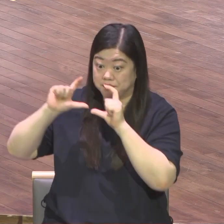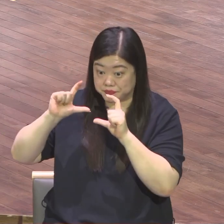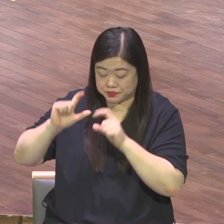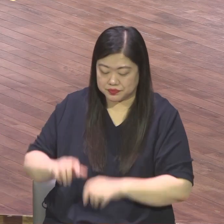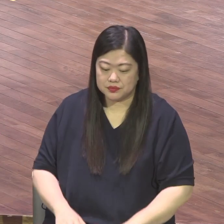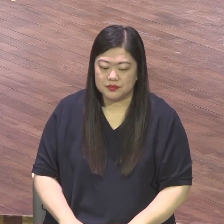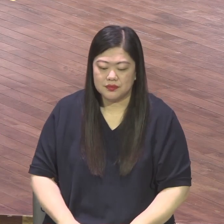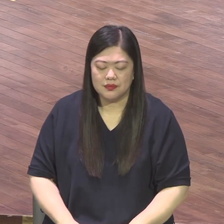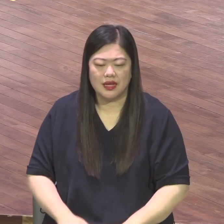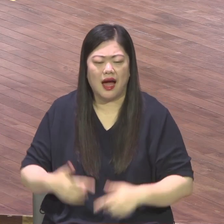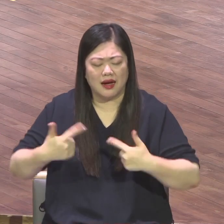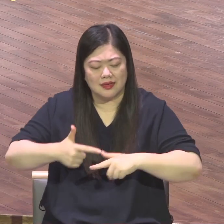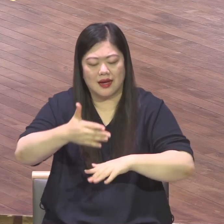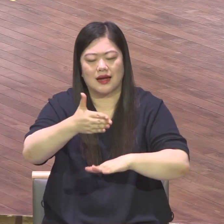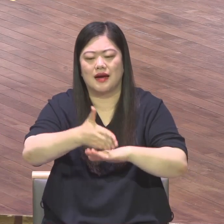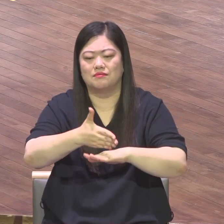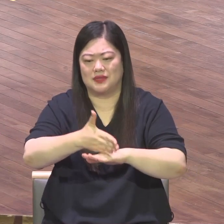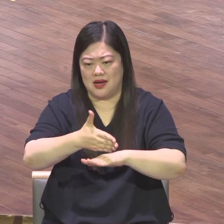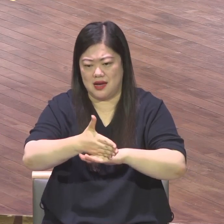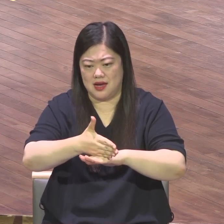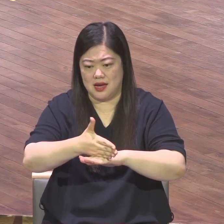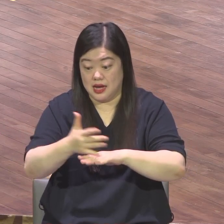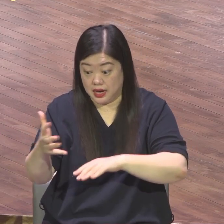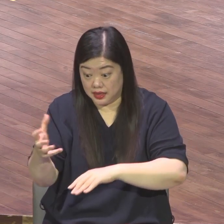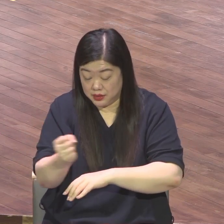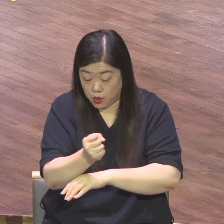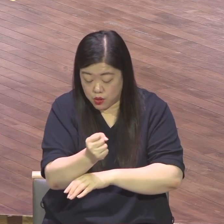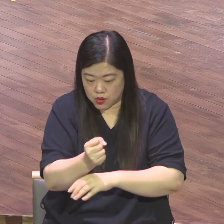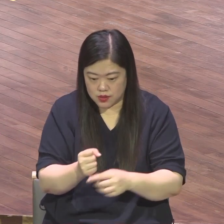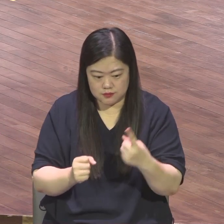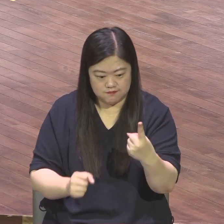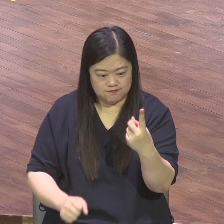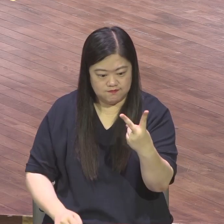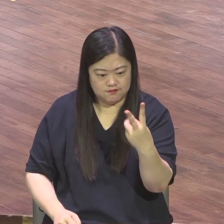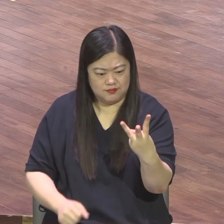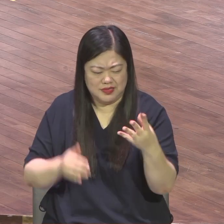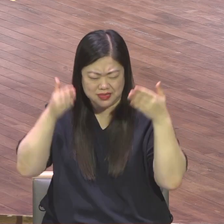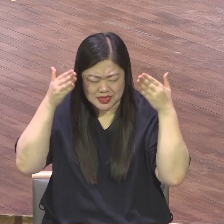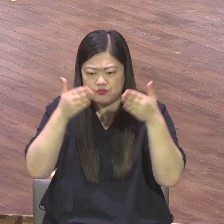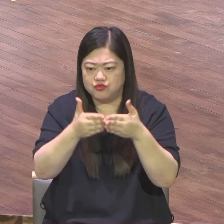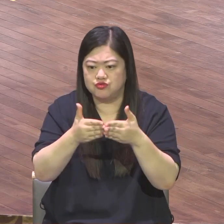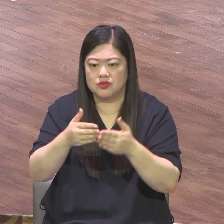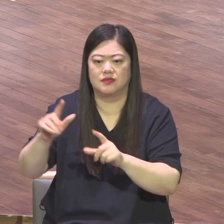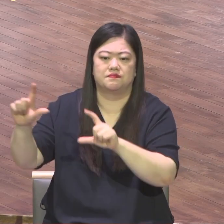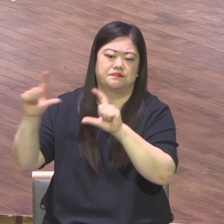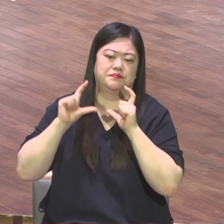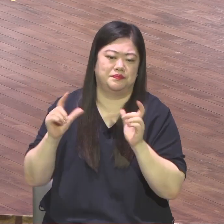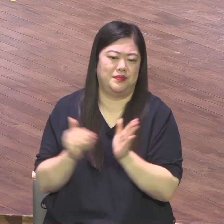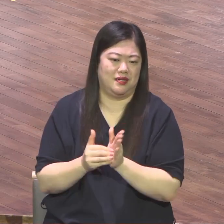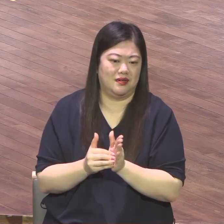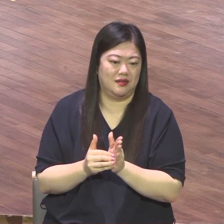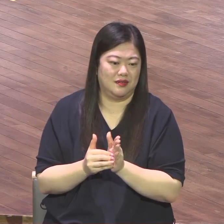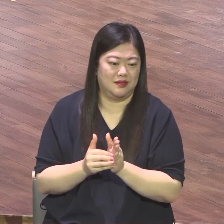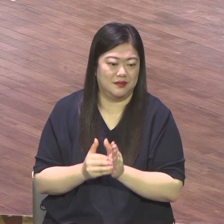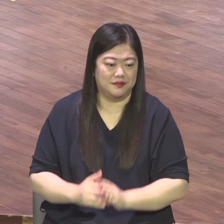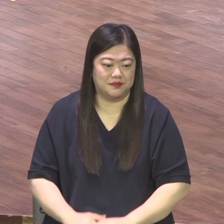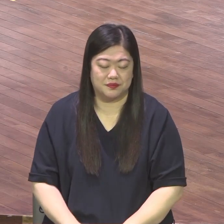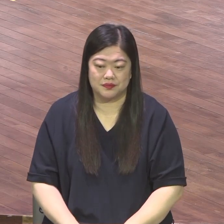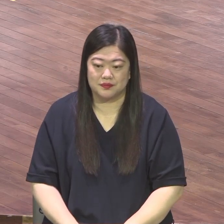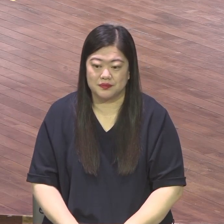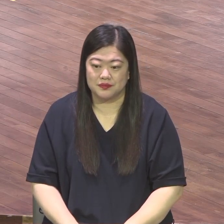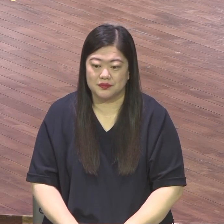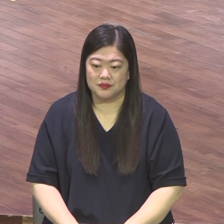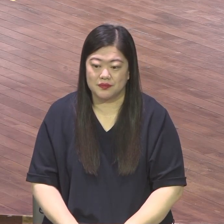삼오직의 삶을 살라고 강조하고 있어요. 감사로. 오늘 본문의 말씀뿐만 아니라 성경에